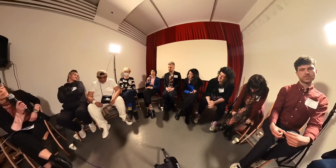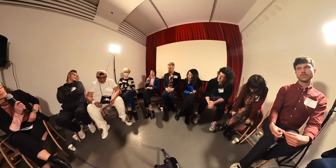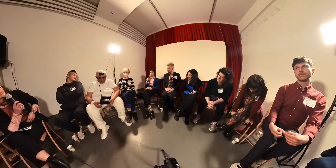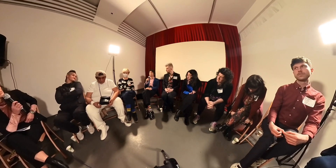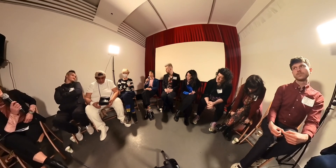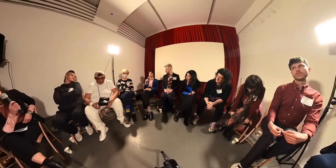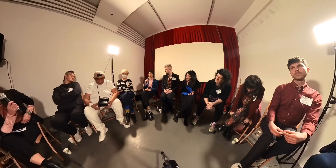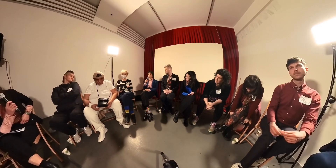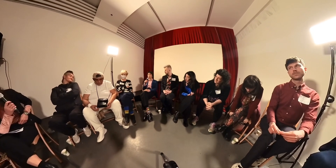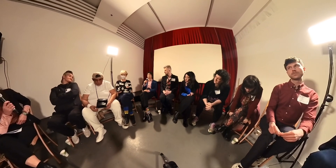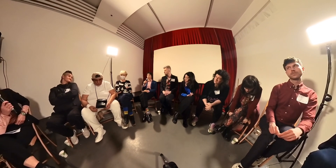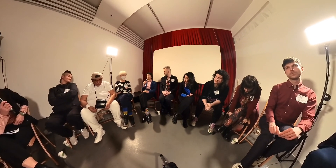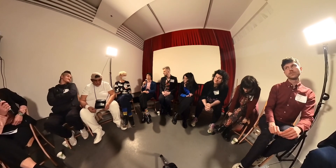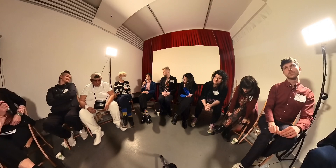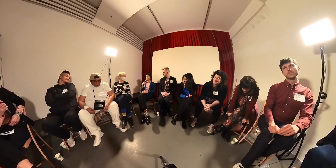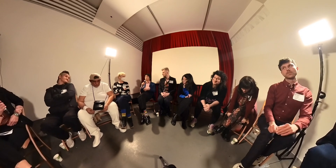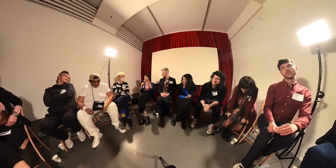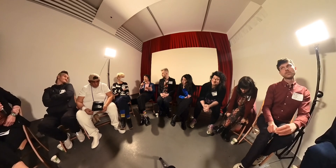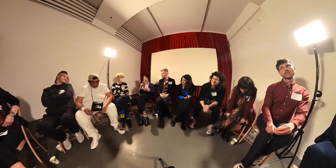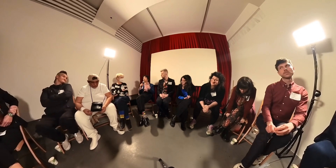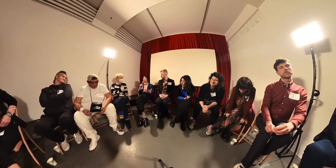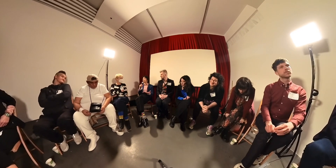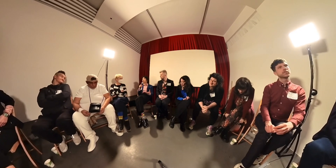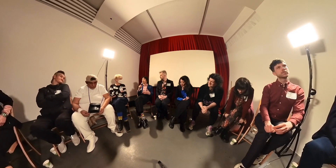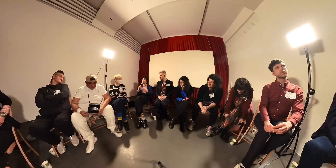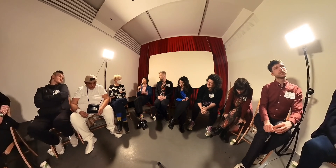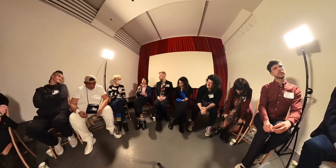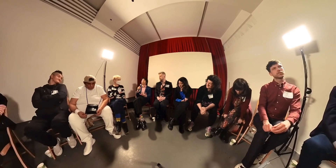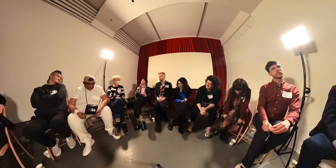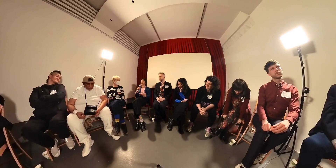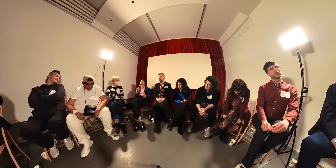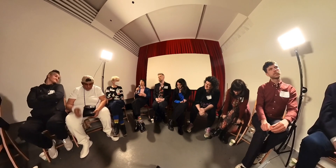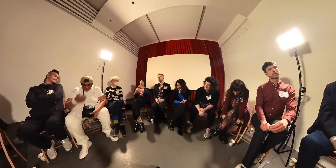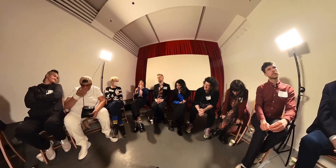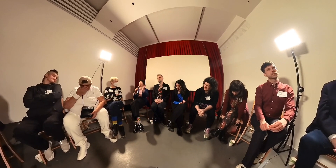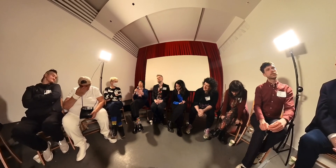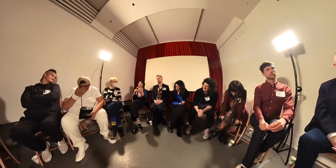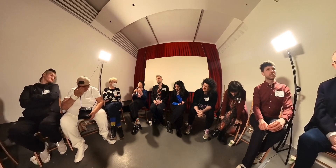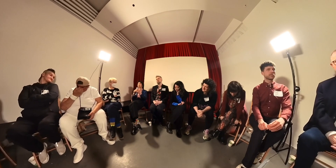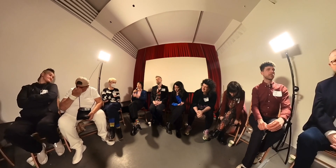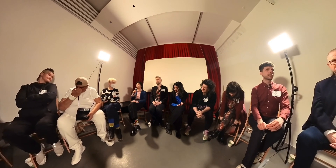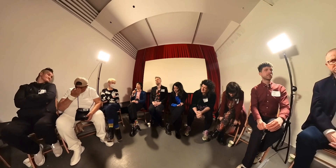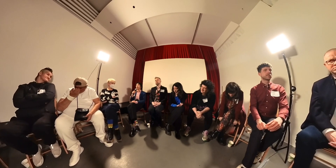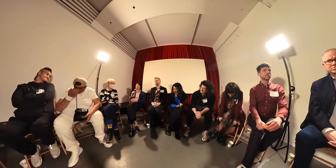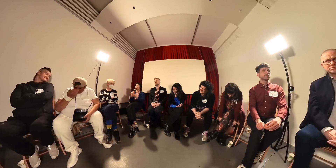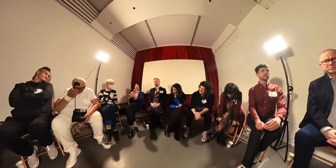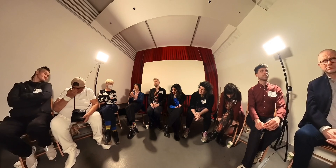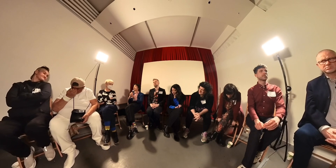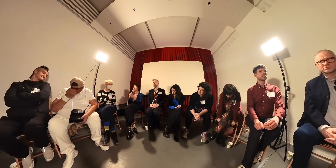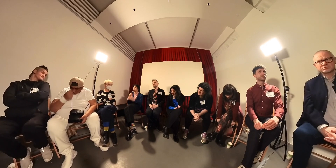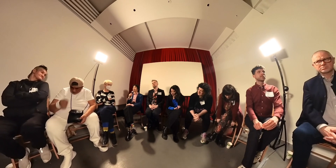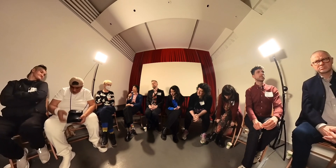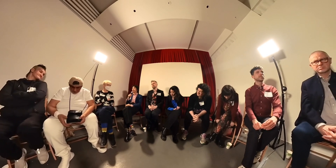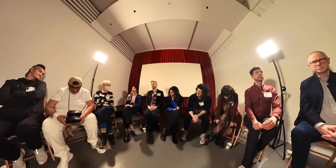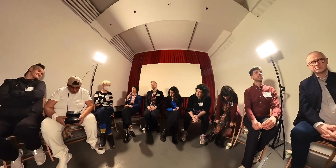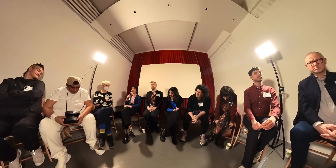začátku v tom úvodu říkal, jsou to vlastně i potřeby vlastně těch zúčastněných, zájmy těch zúčastněných, tak vlastně v tomhle tom se asi dotýkáme